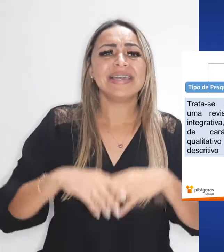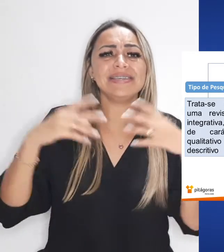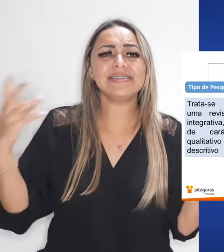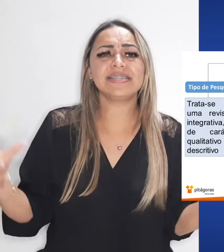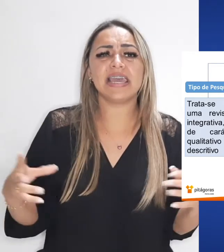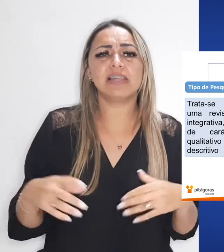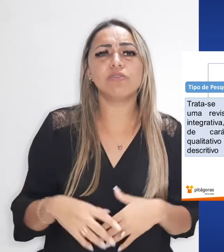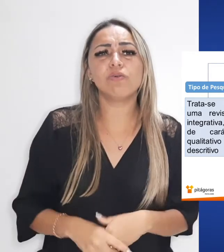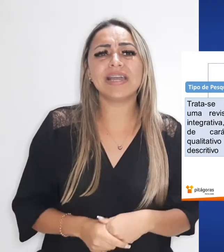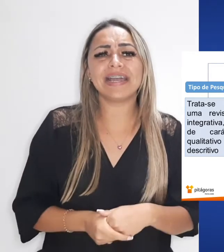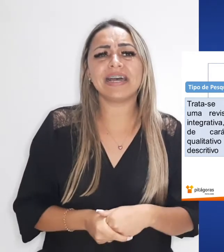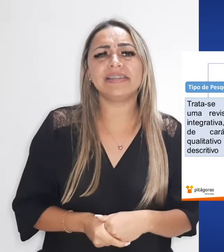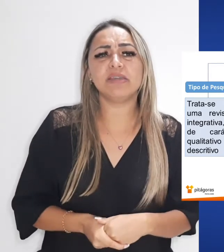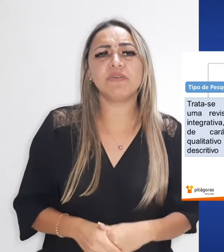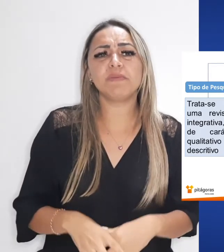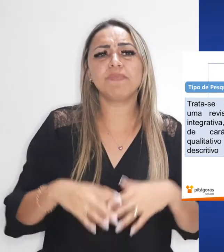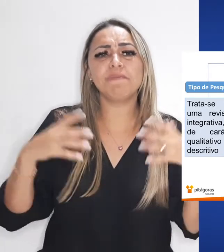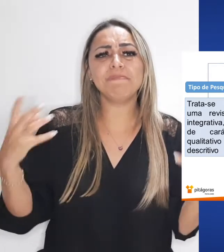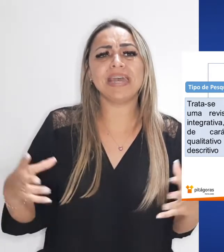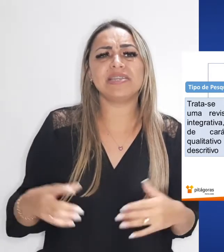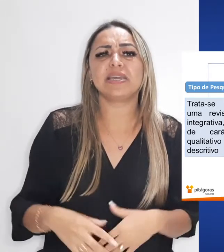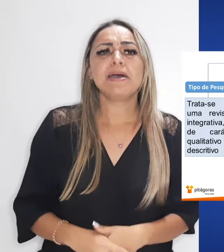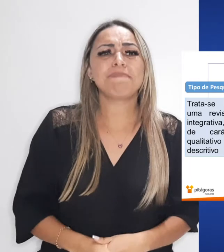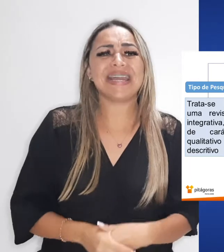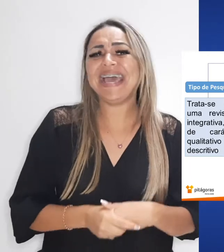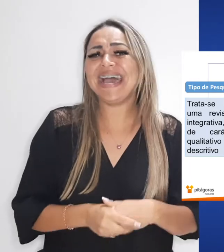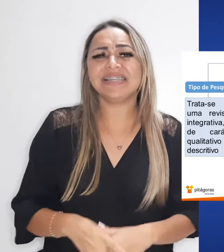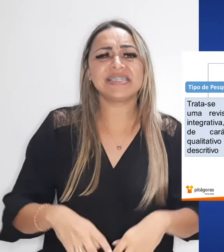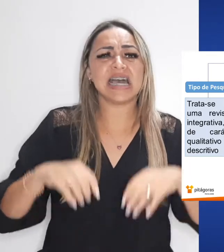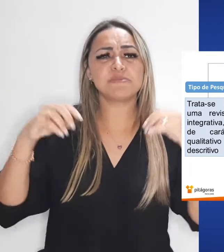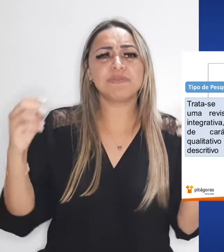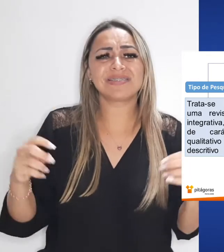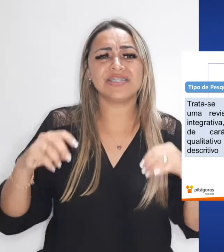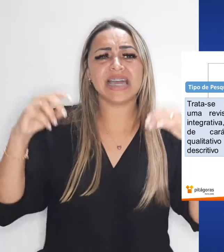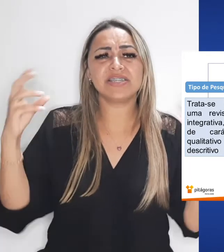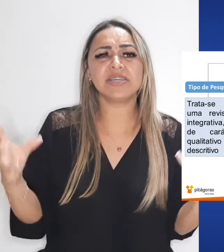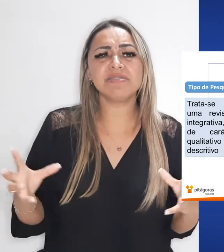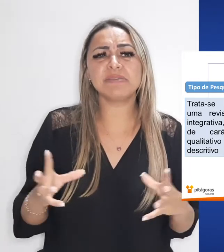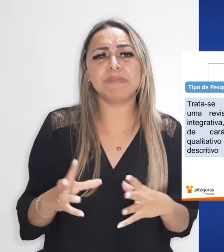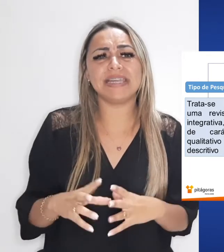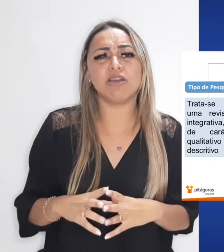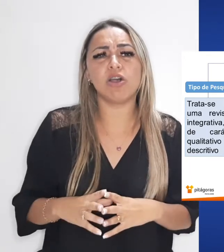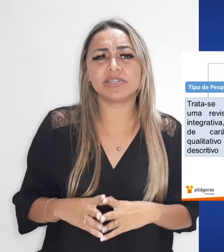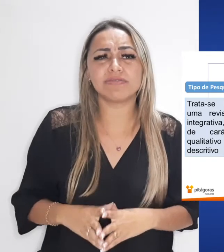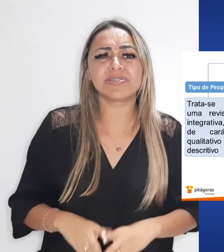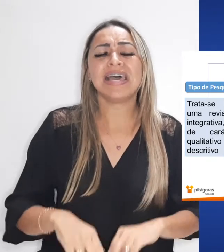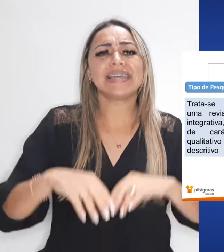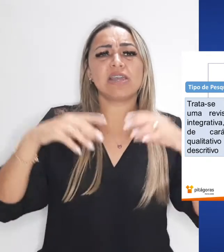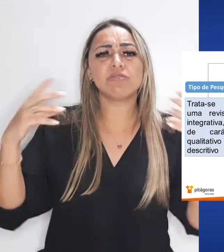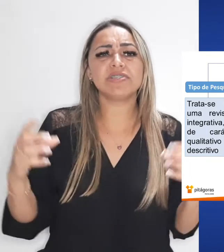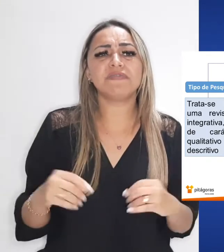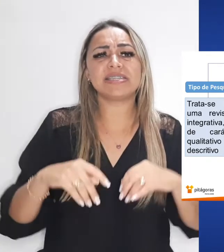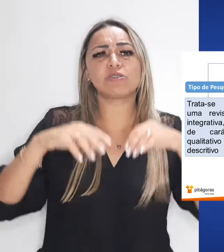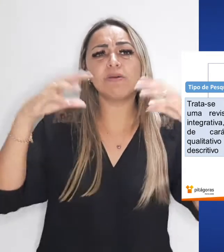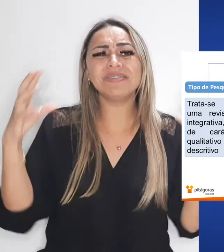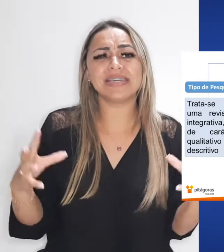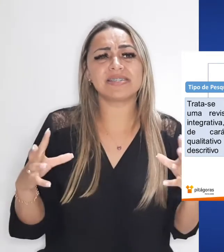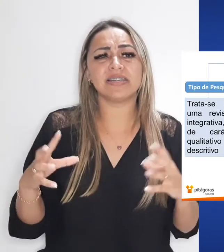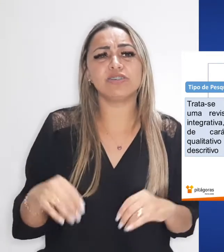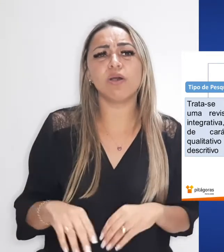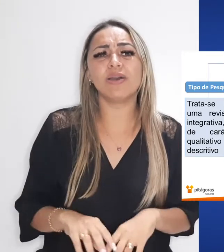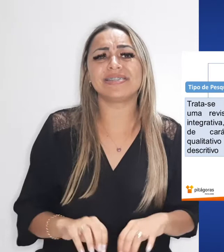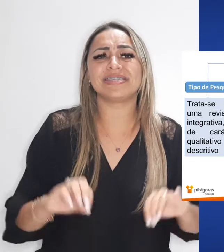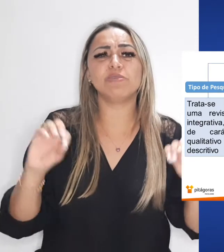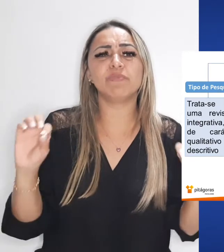Saúde, INCIELO, Google Acadêmico e PubMed, para realizar as buscas de artigos e periódicos que contivessem como